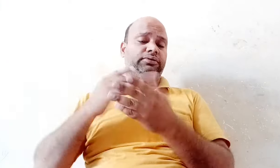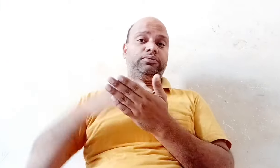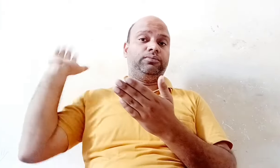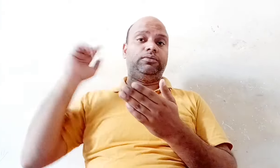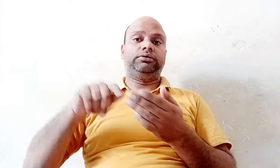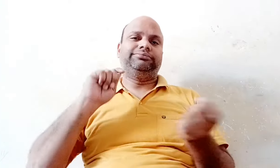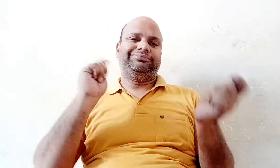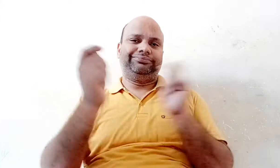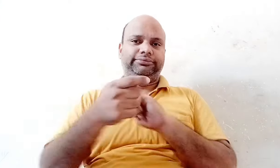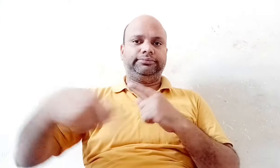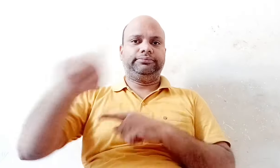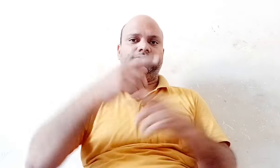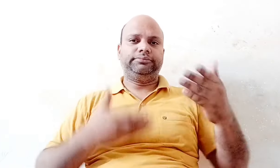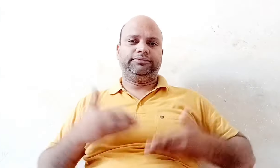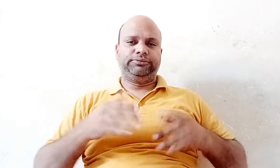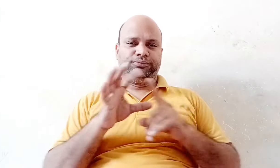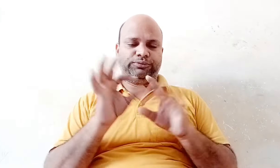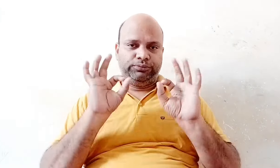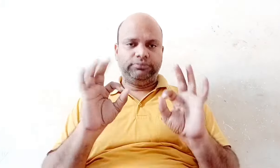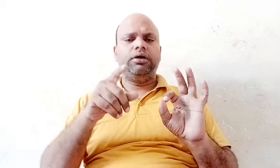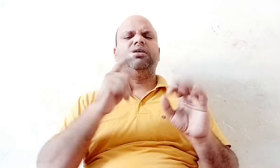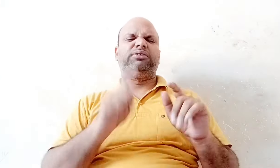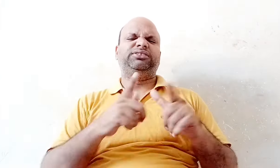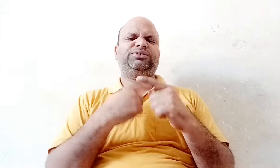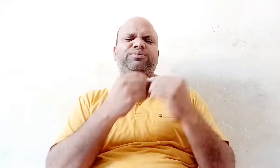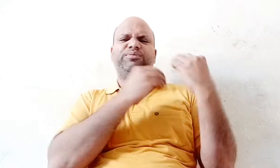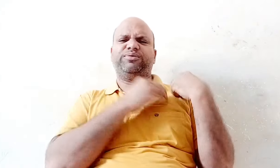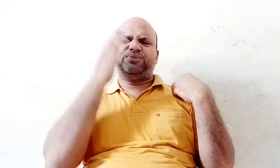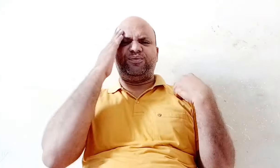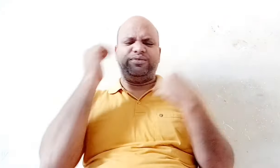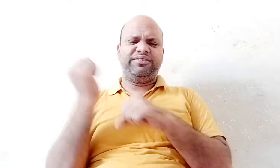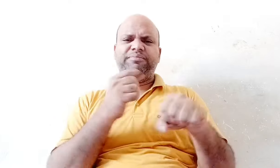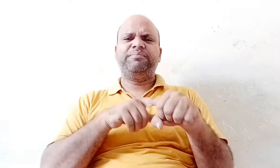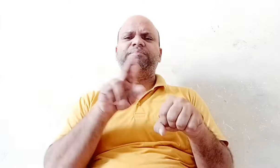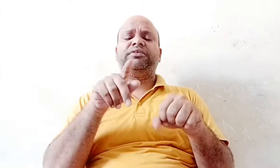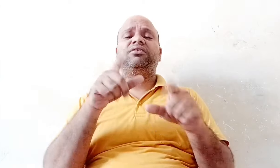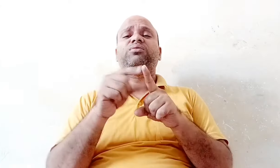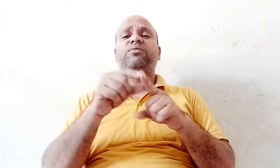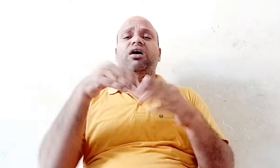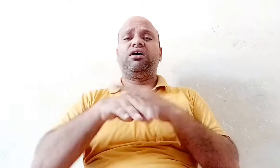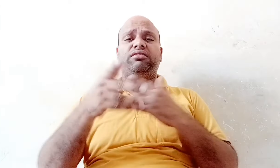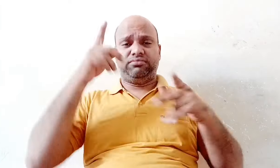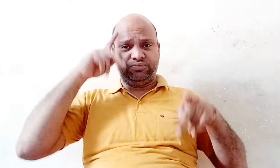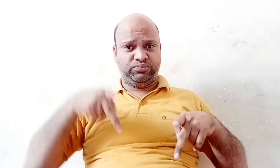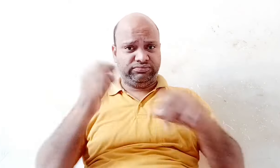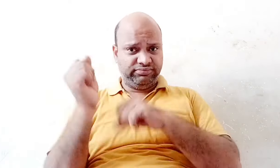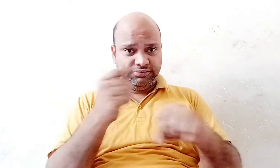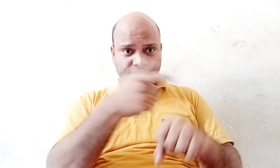Uparanta Nagara Palika Evam Nagara Parasada Ki Stara Paramukya Nagarapalika Adhikari Evam Nagara Nigama Ki Stara